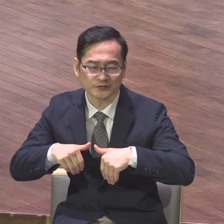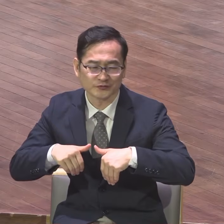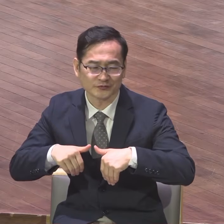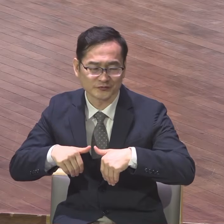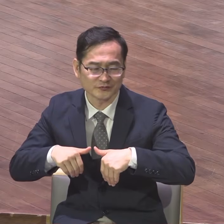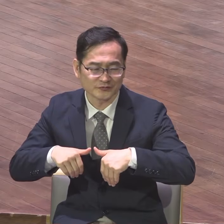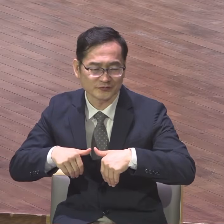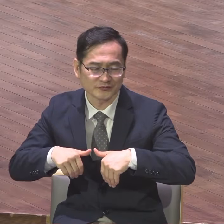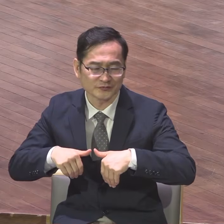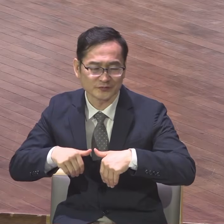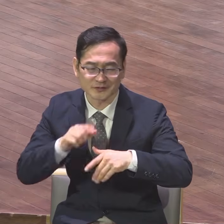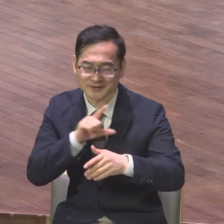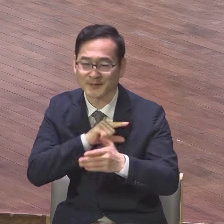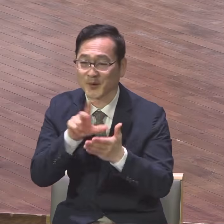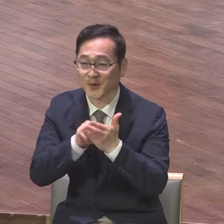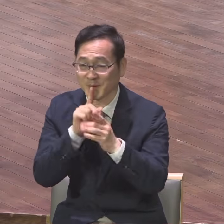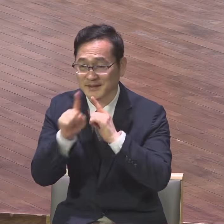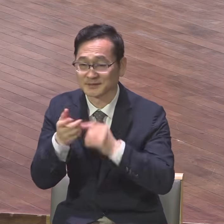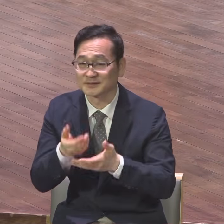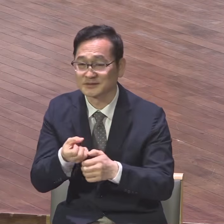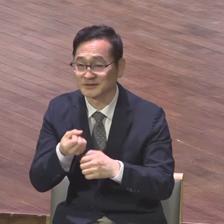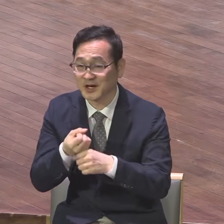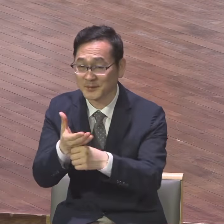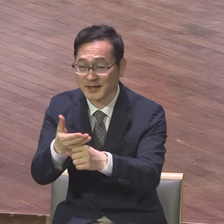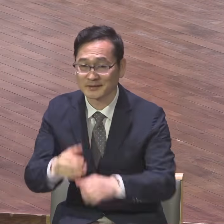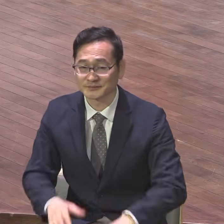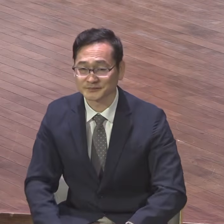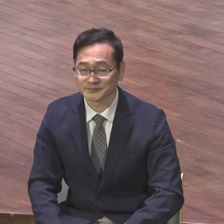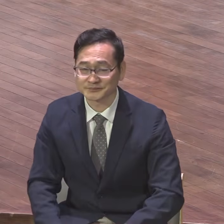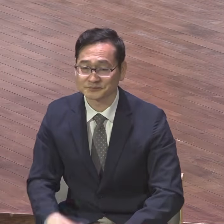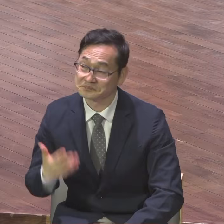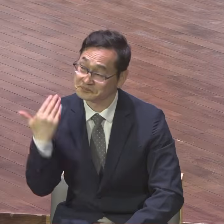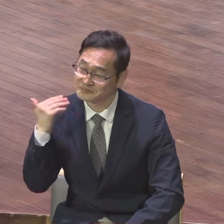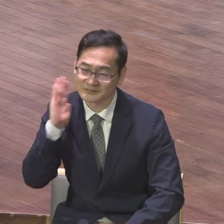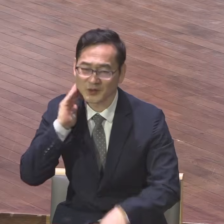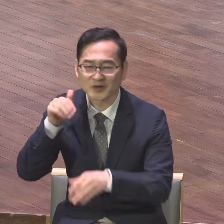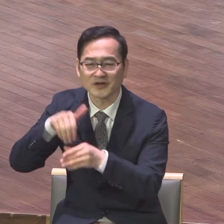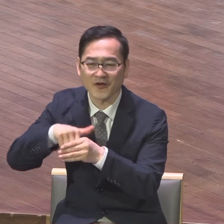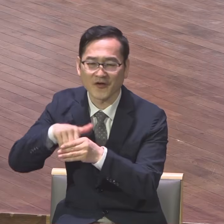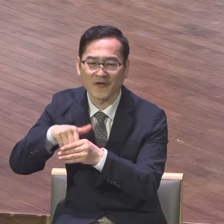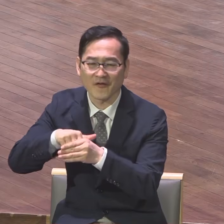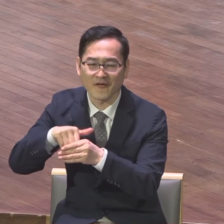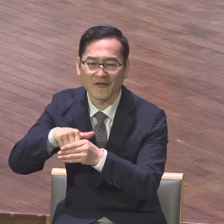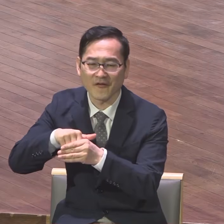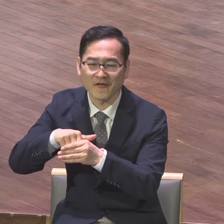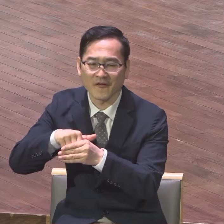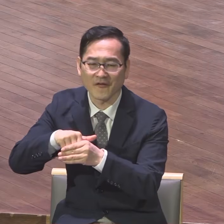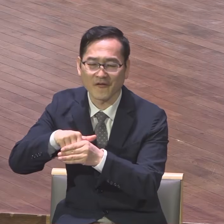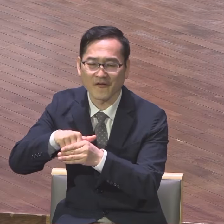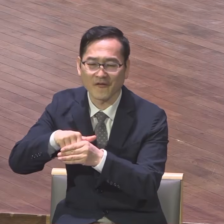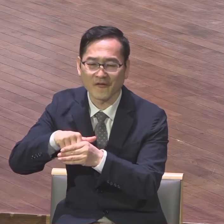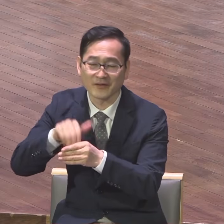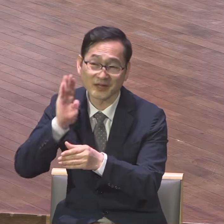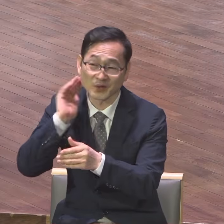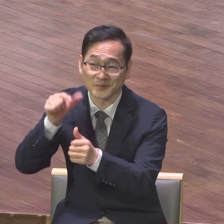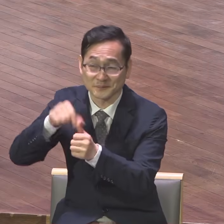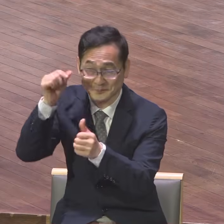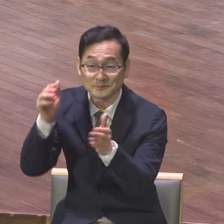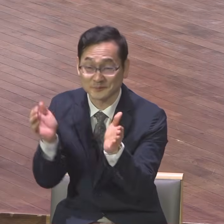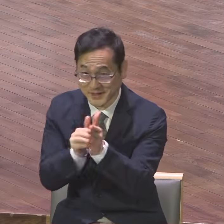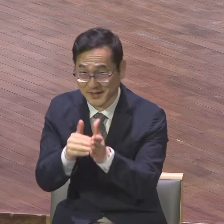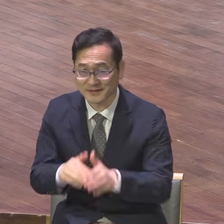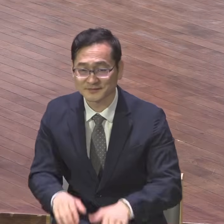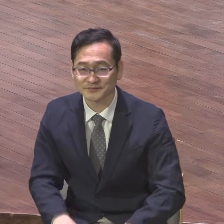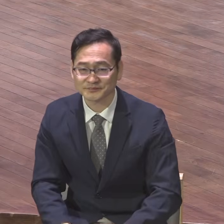드립니다. 지난 6.3 대선을 통해서 대한민국에 새 정부가 들어섰습니다.